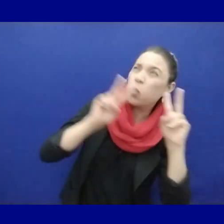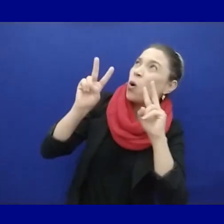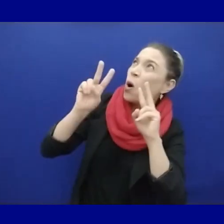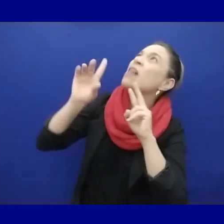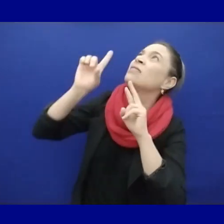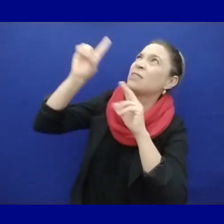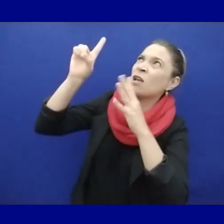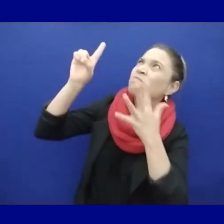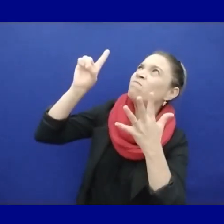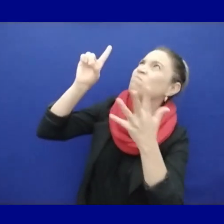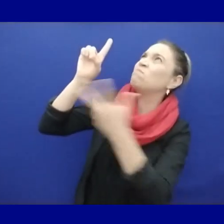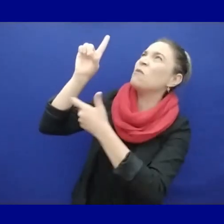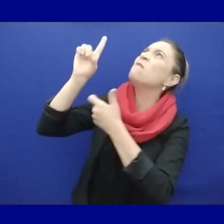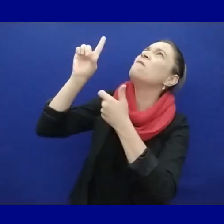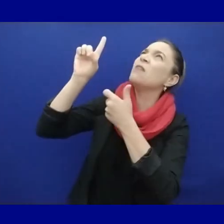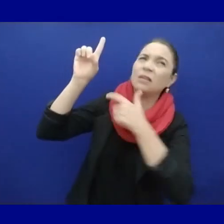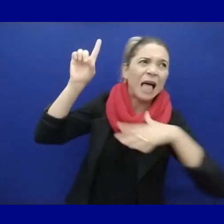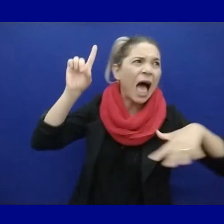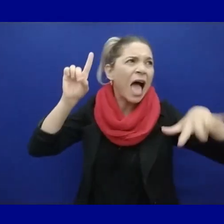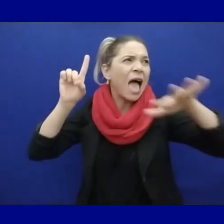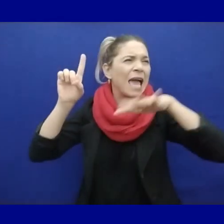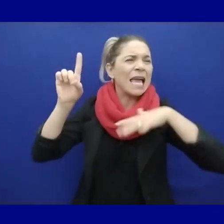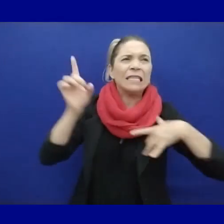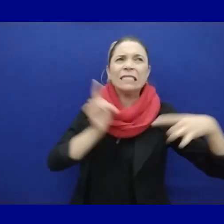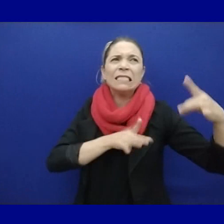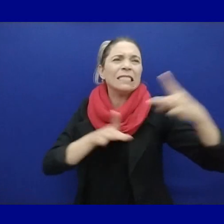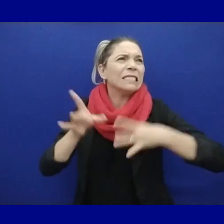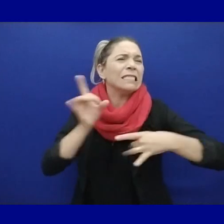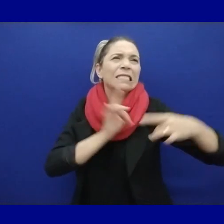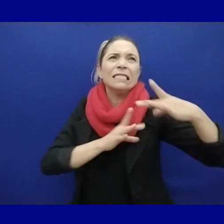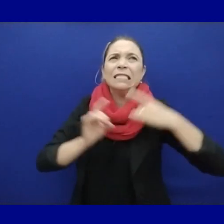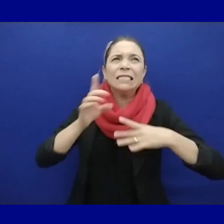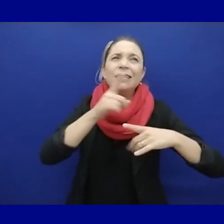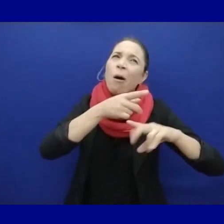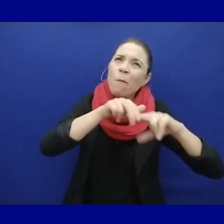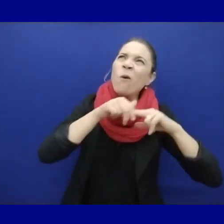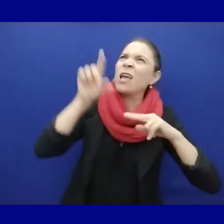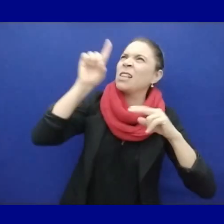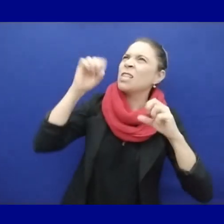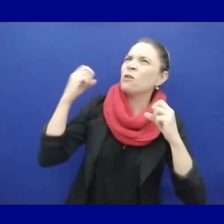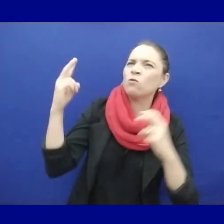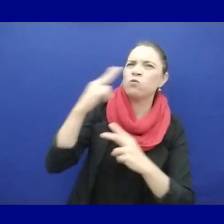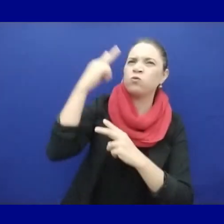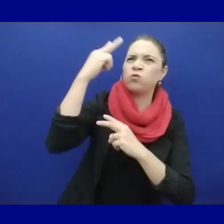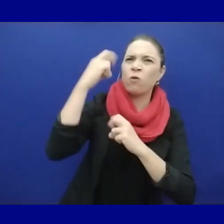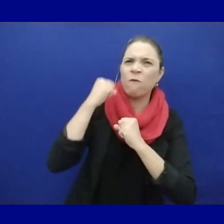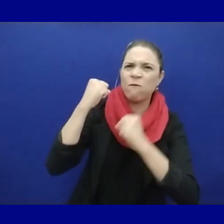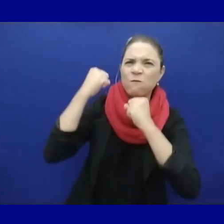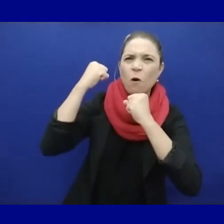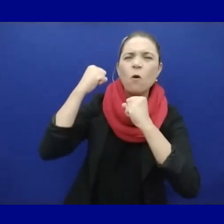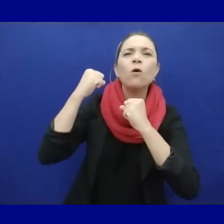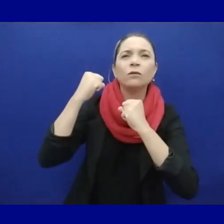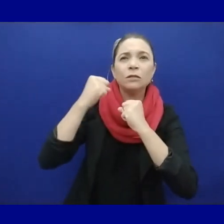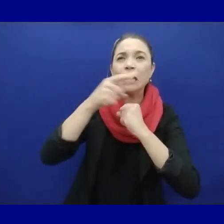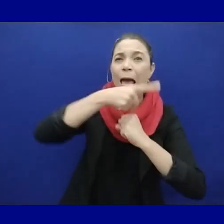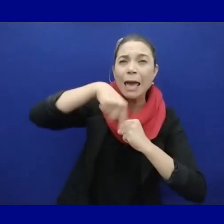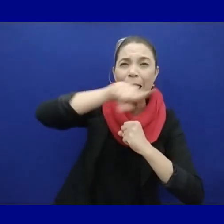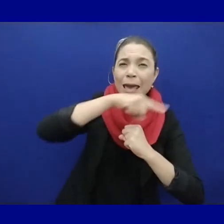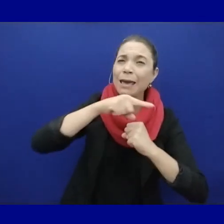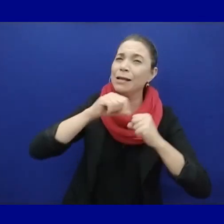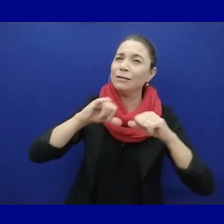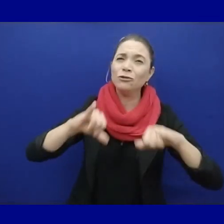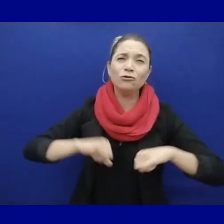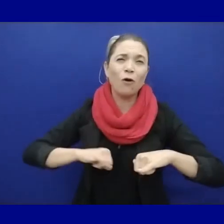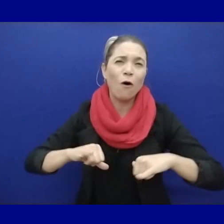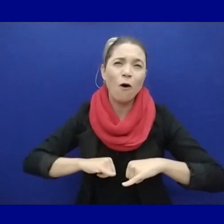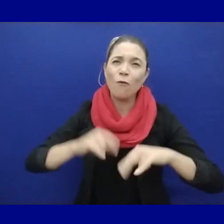espantaram. Tomaram-se de assombro e fugiram apressados. O terror ali os venceu e sentiram dores